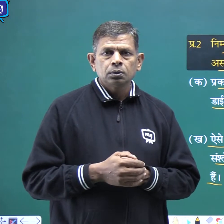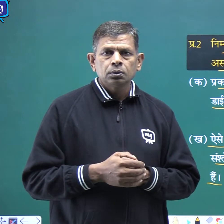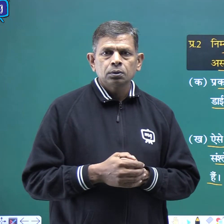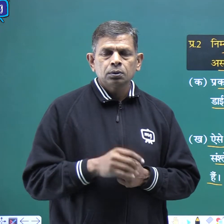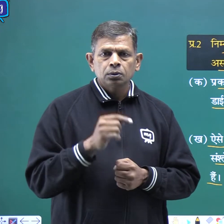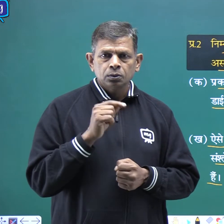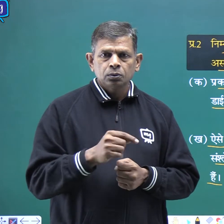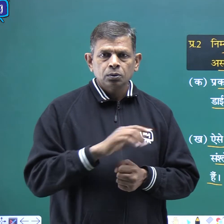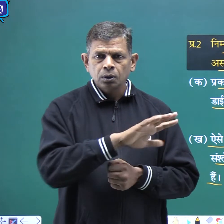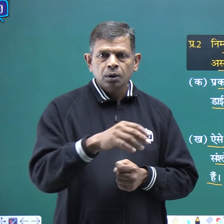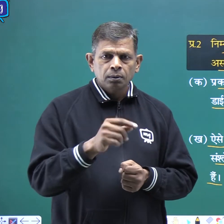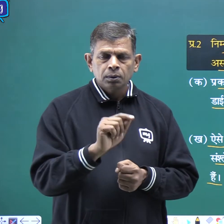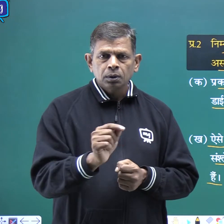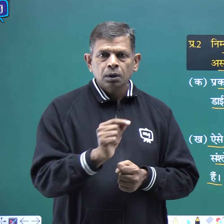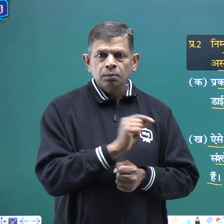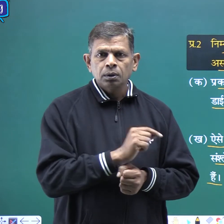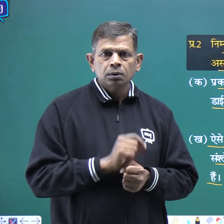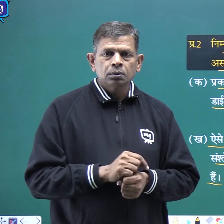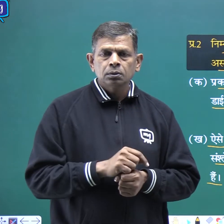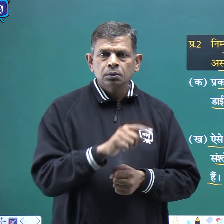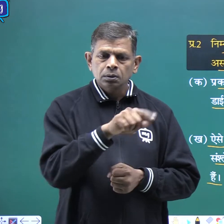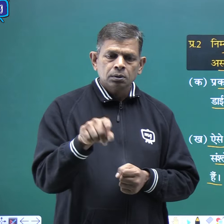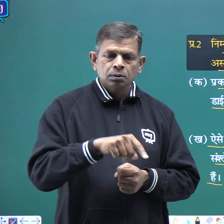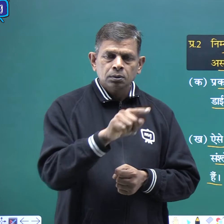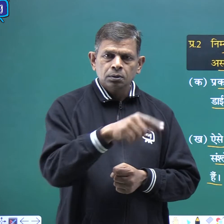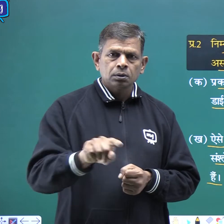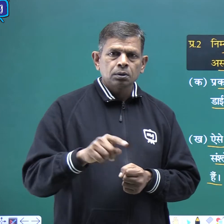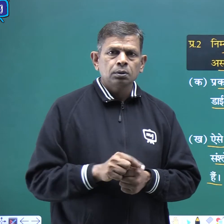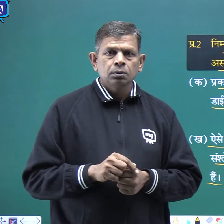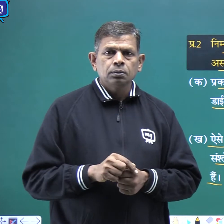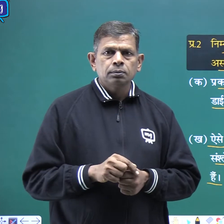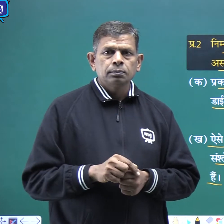तो हम यहाँ असत्य पर निशान लगाएंगे।